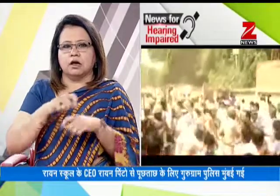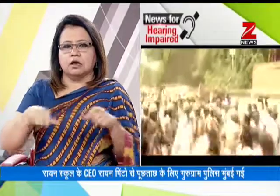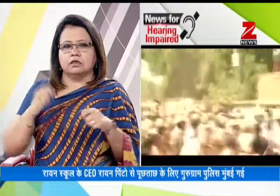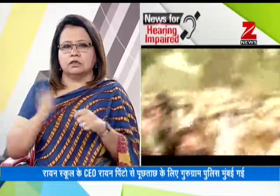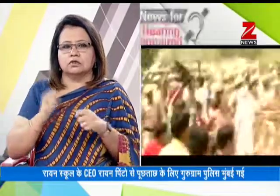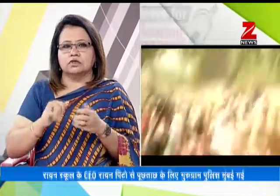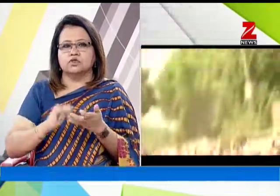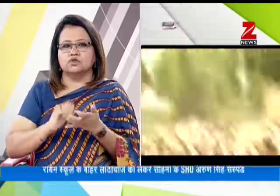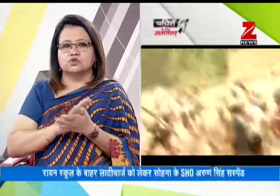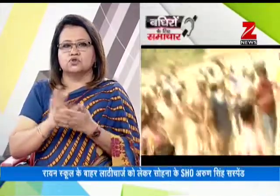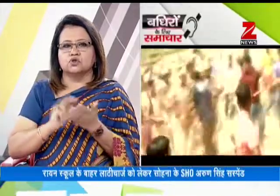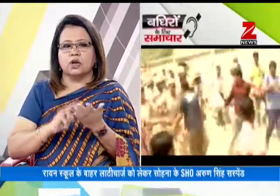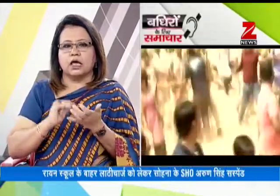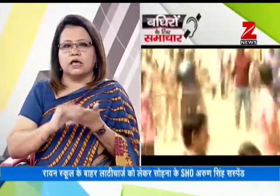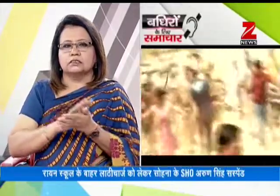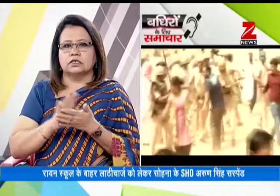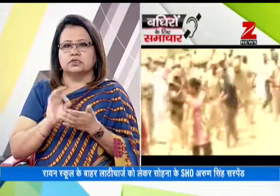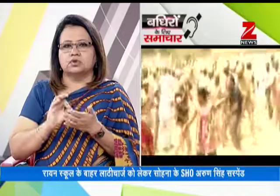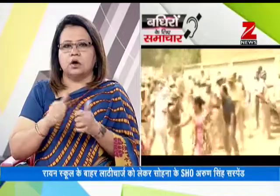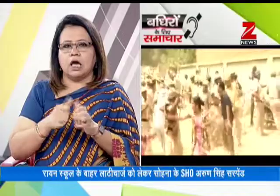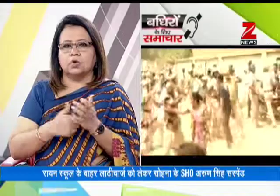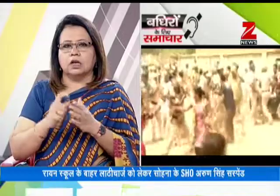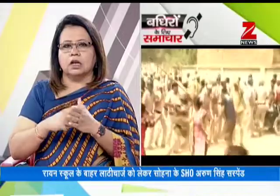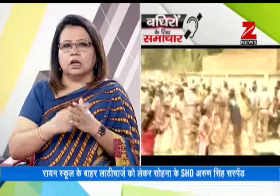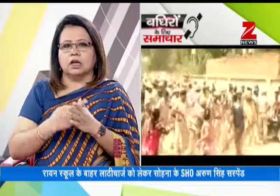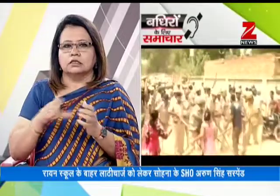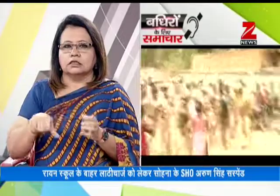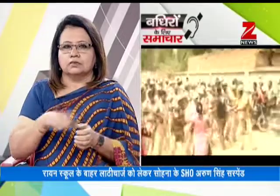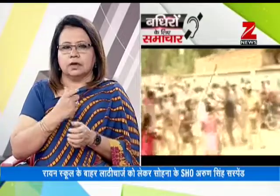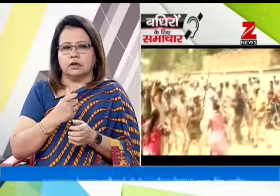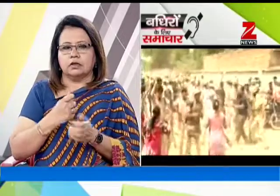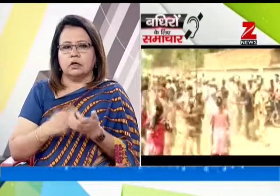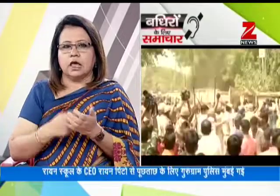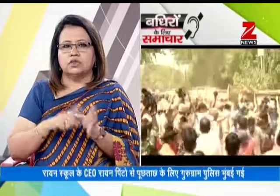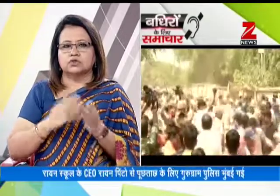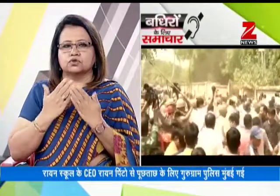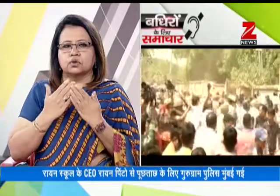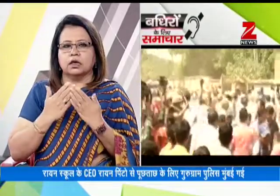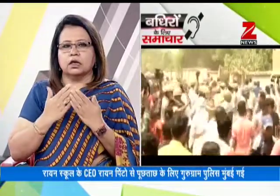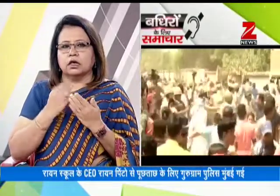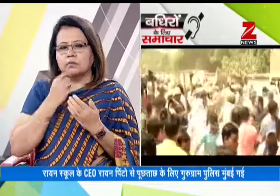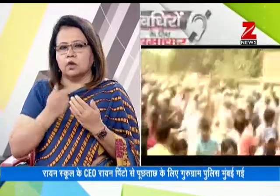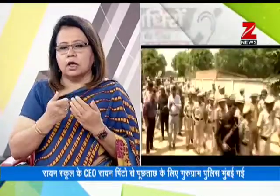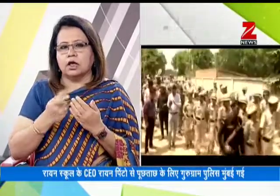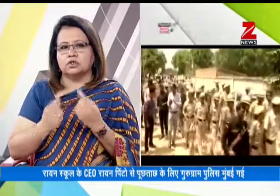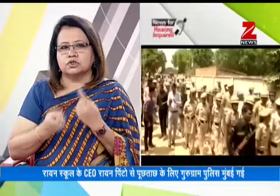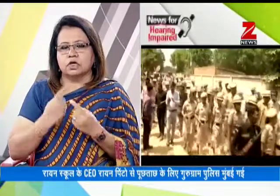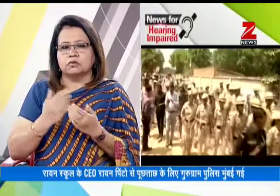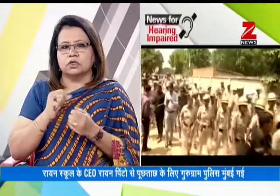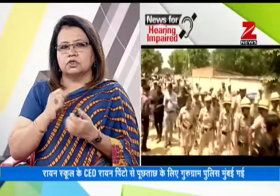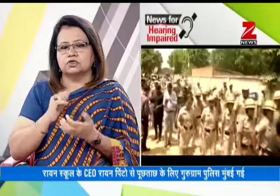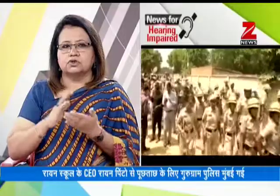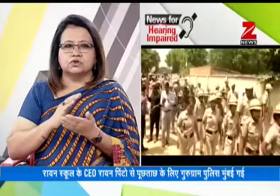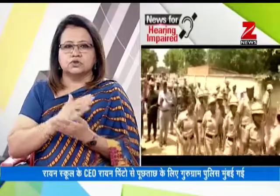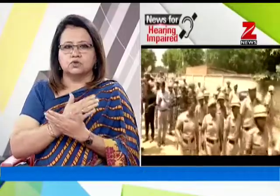को लेकर सोना के एसएचओ अरुण सिंह सस्पेंड कर दिए गए हैं। रायन स्कूल ने बयान जारी कर कहा है कि जांच में